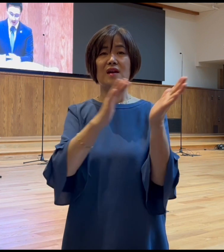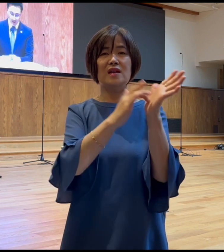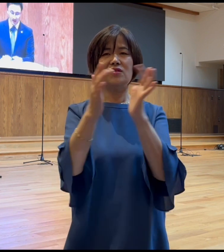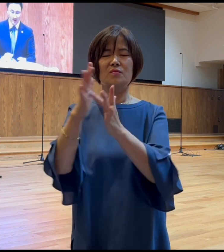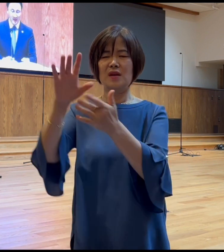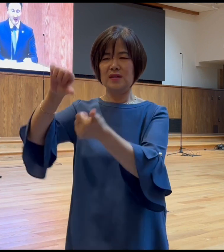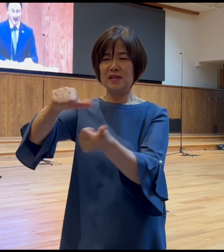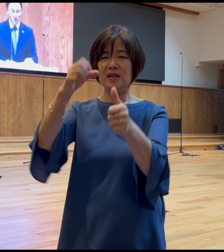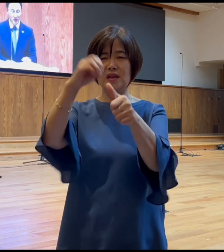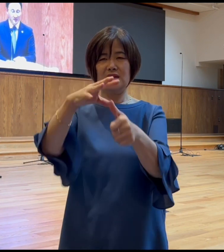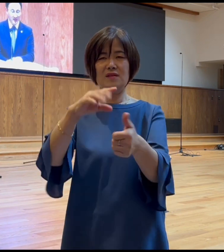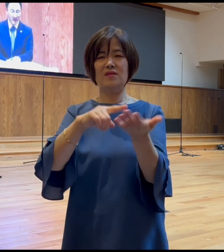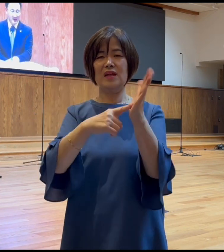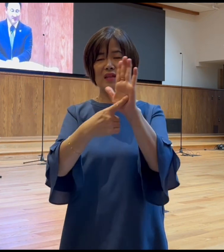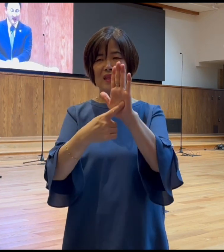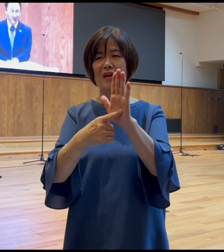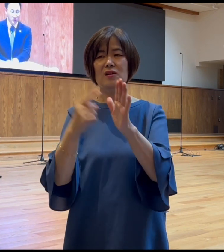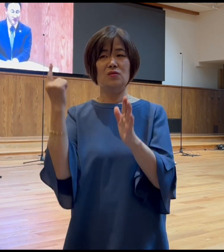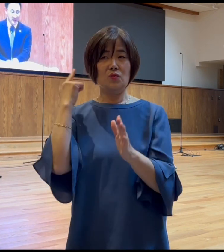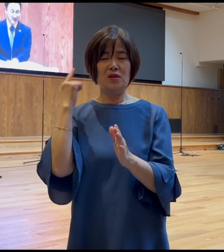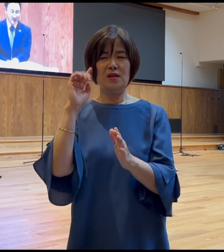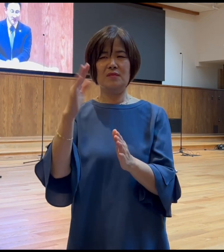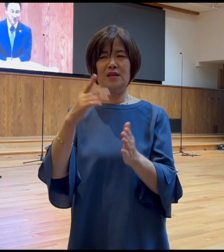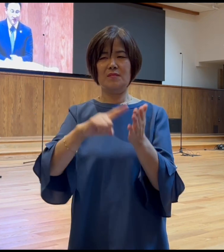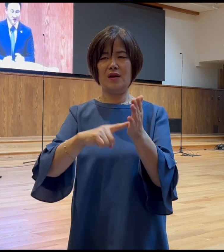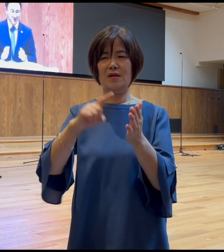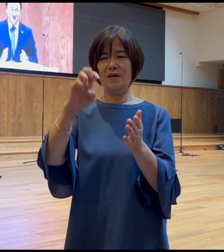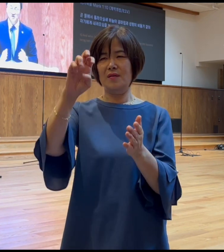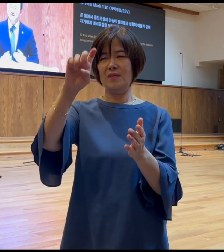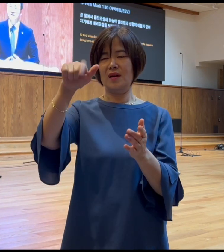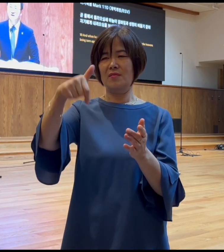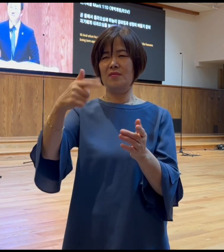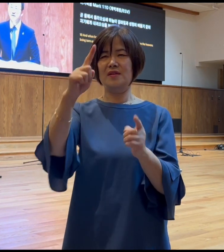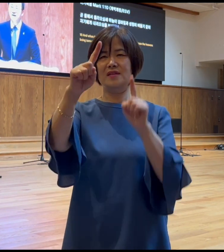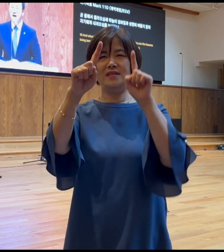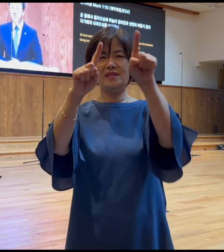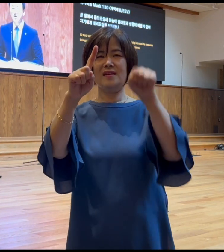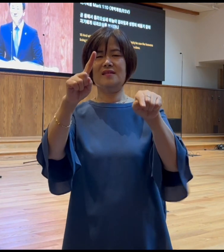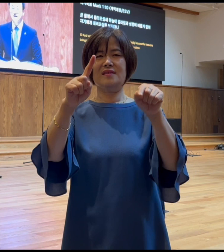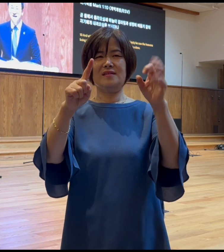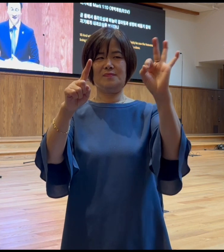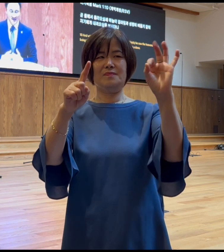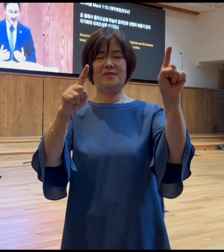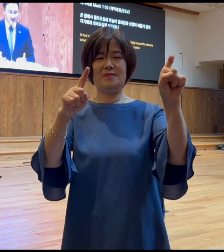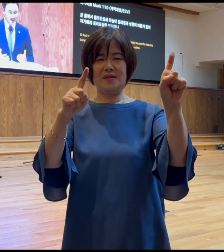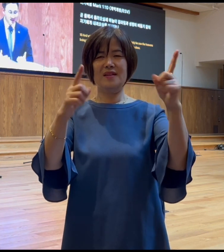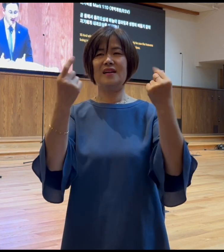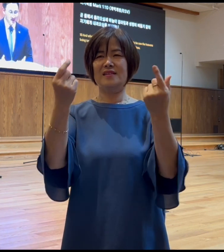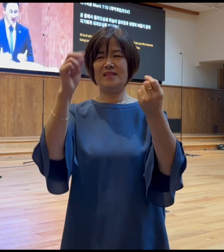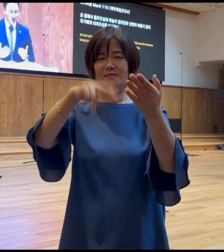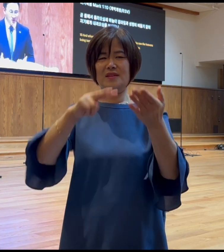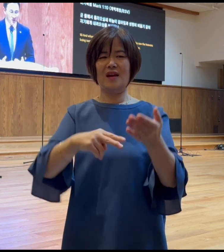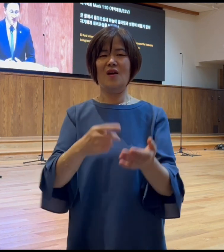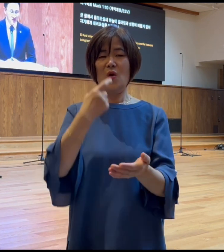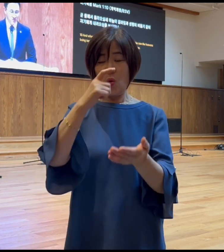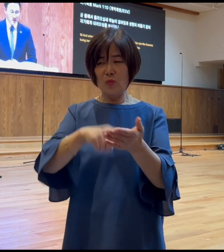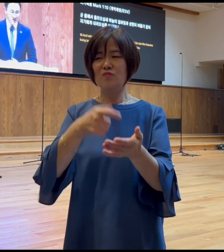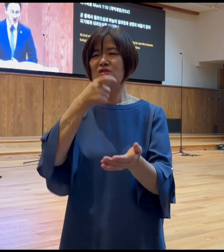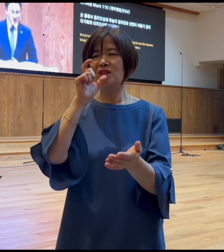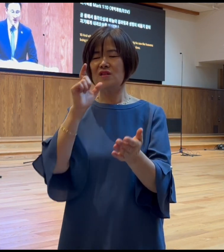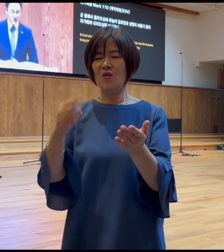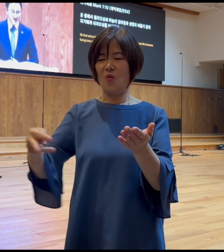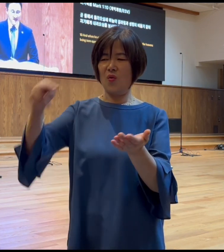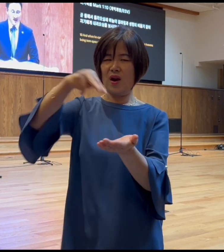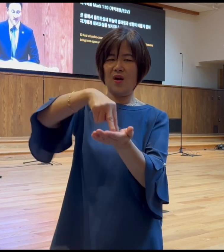예수님의 세례에서 나타난 소리입니다. 마가복음 1장 10절에서 11절 다시 한번 합독합니다. 시작. 곧